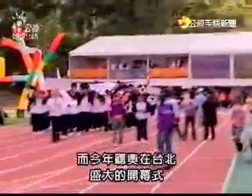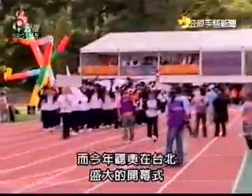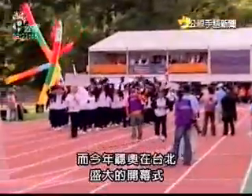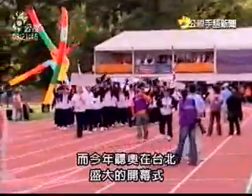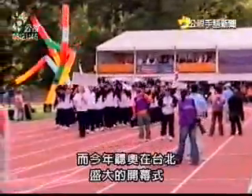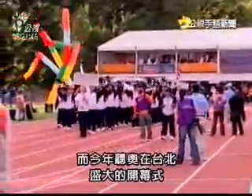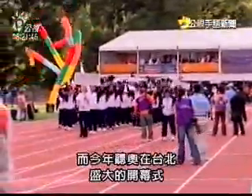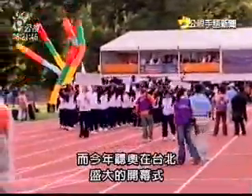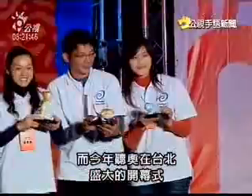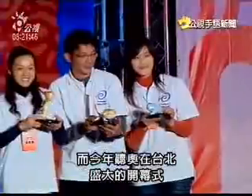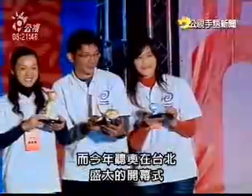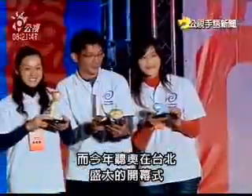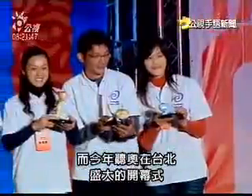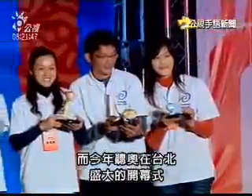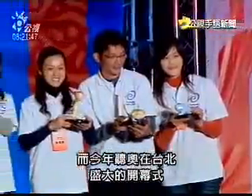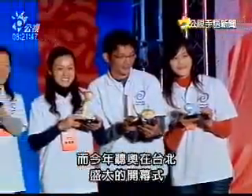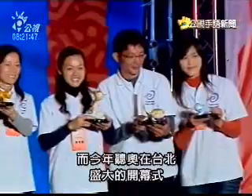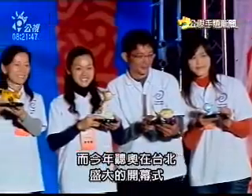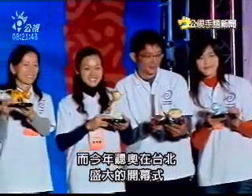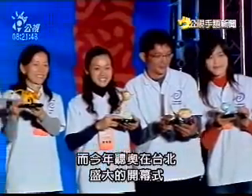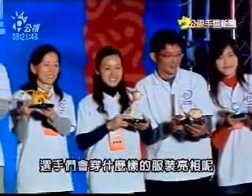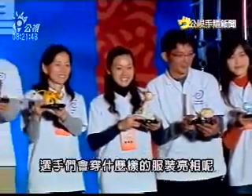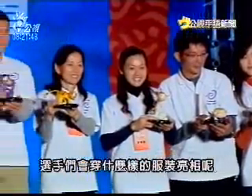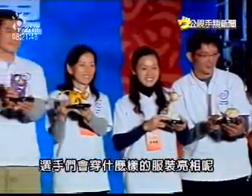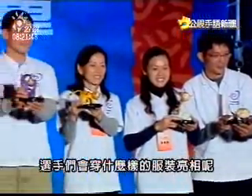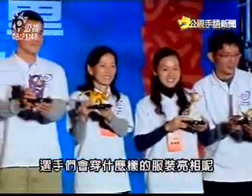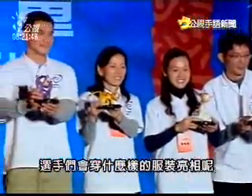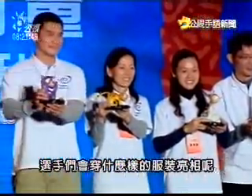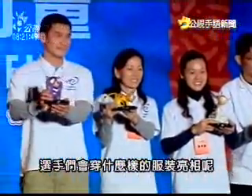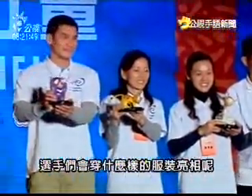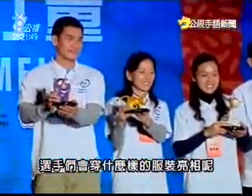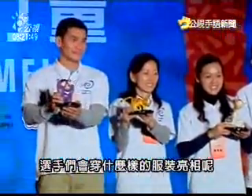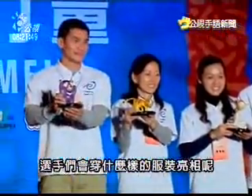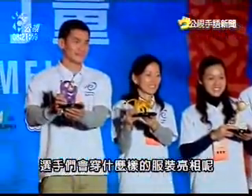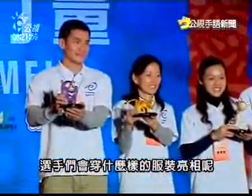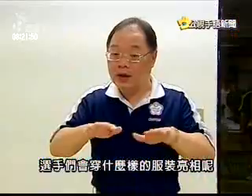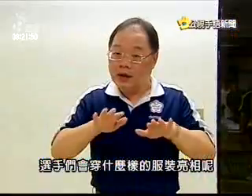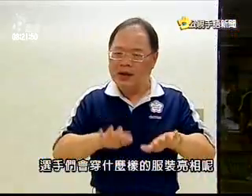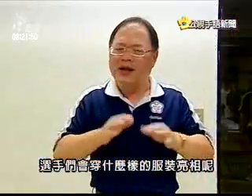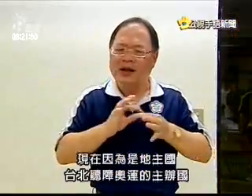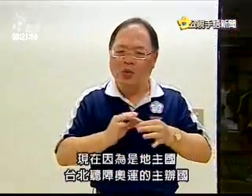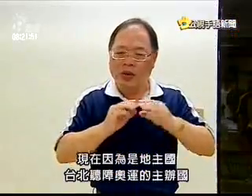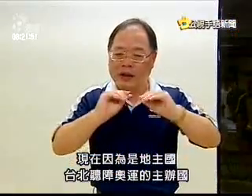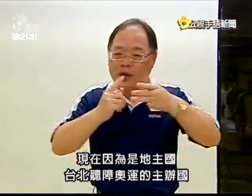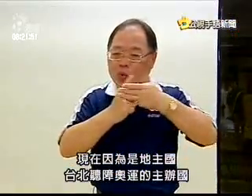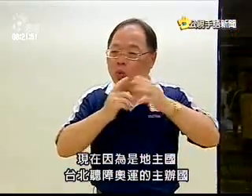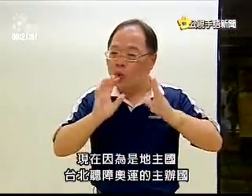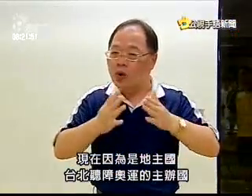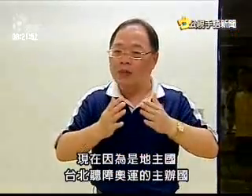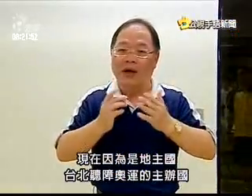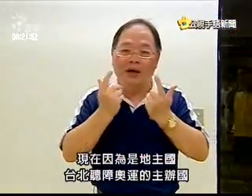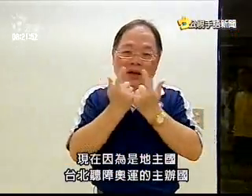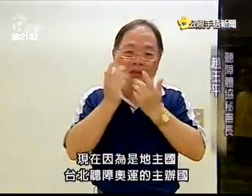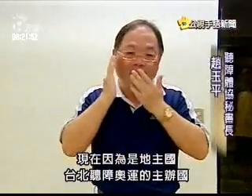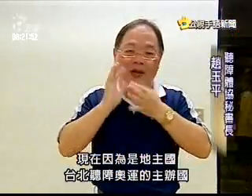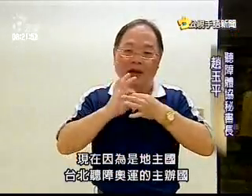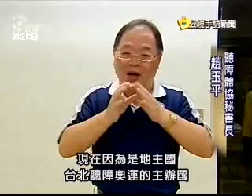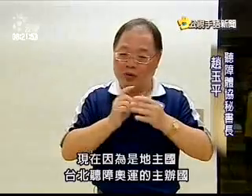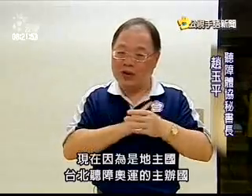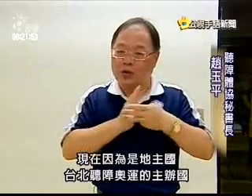年听奥在台北，盛大的开幕式，选手们会穿什么样的服装亮相呢？ 现在因为是地主国台北听障